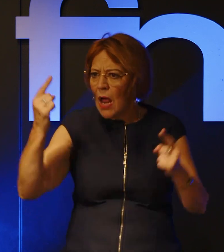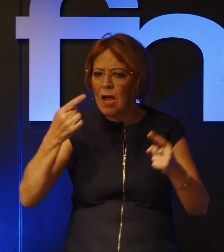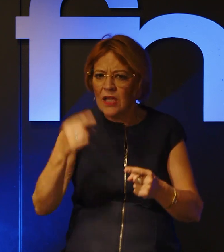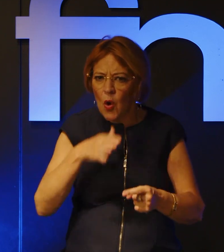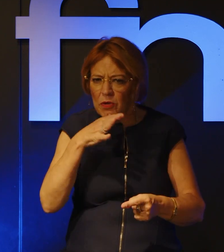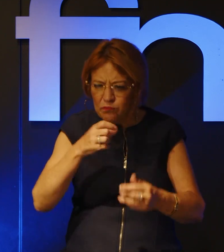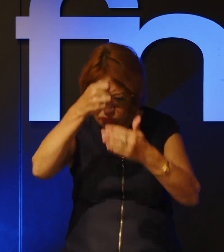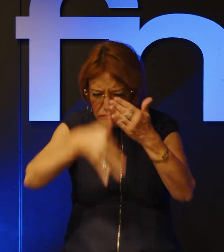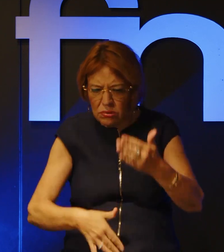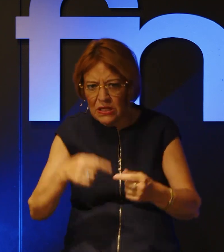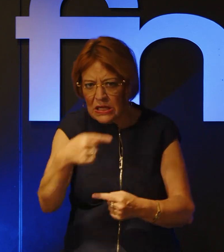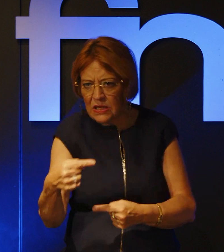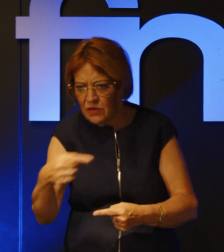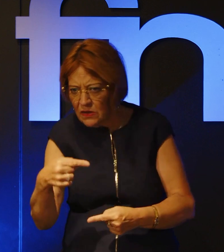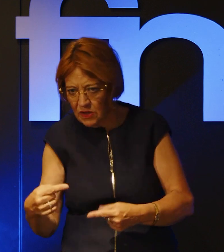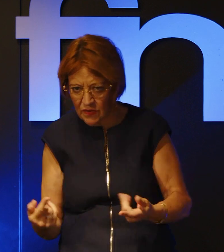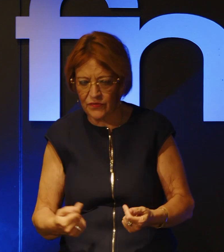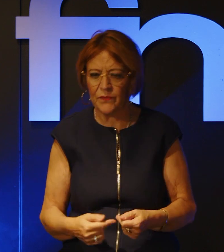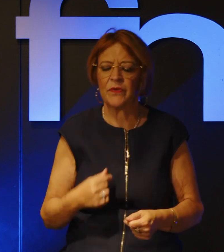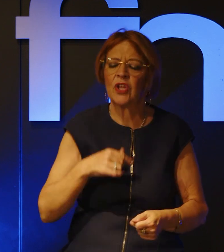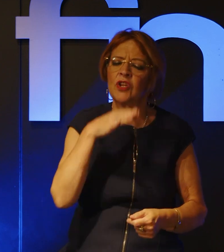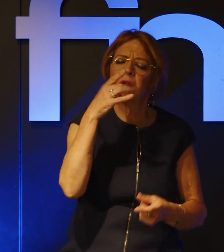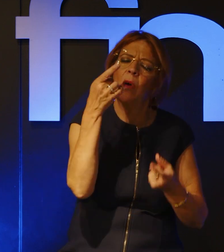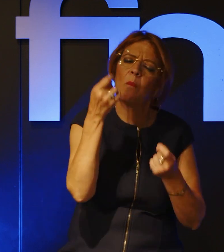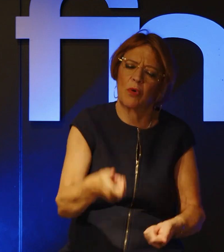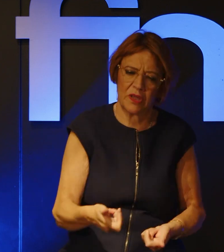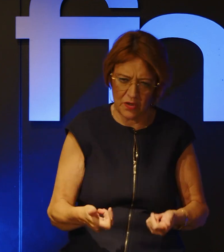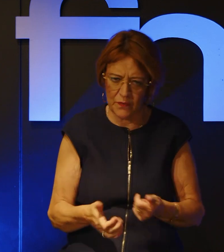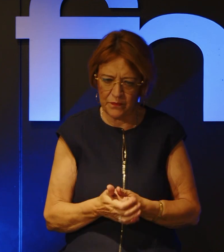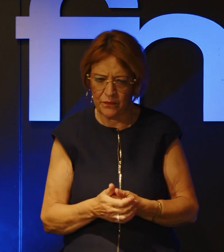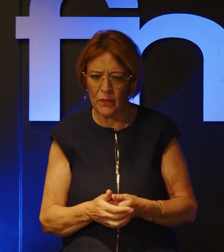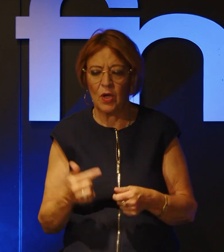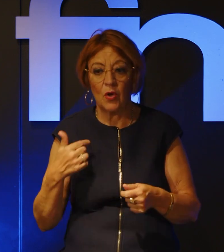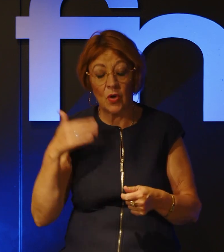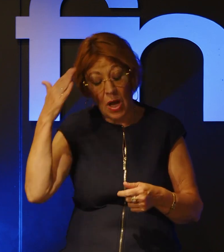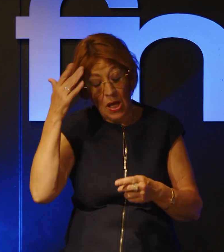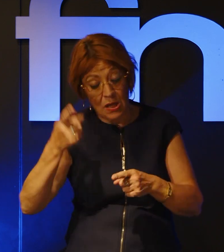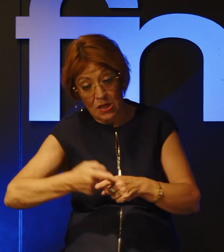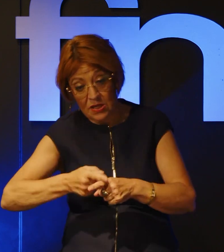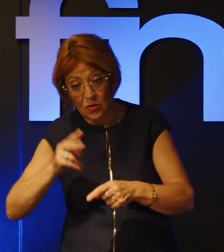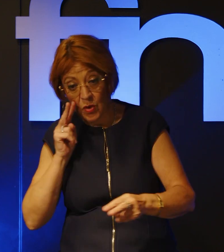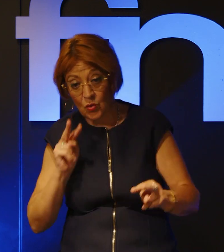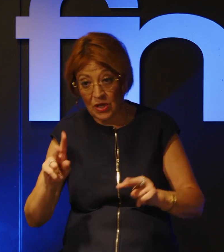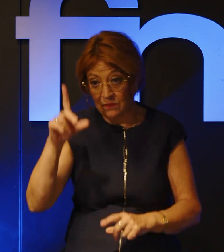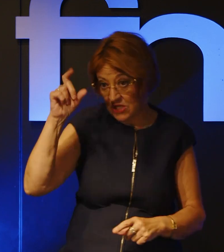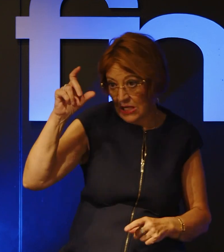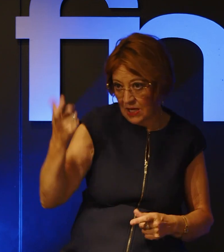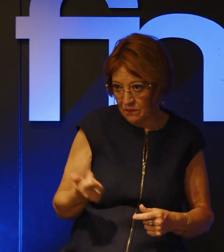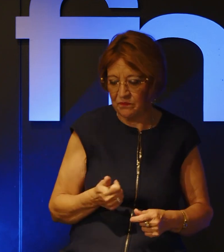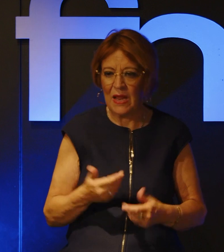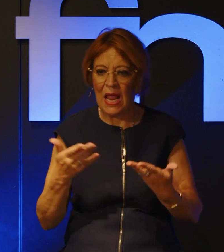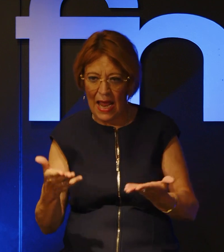muitos comentários negativos portanto só para explicar um bocadinho o que eu acho que é interessante quando olhamos para o Instagram